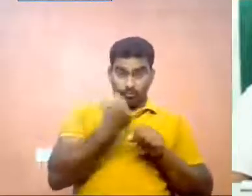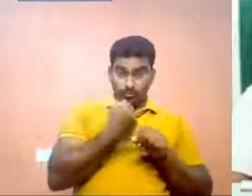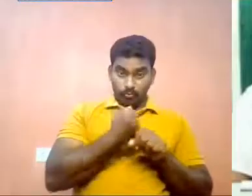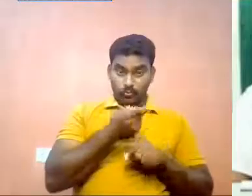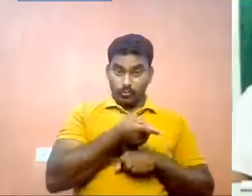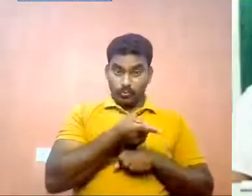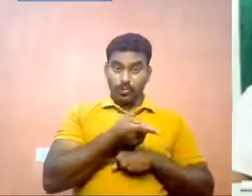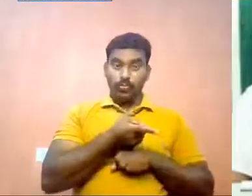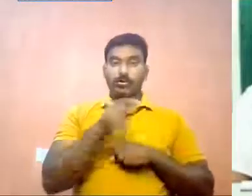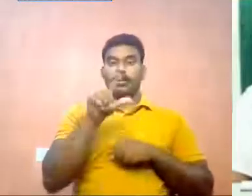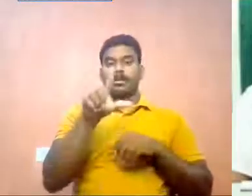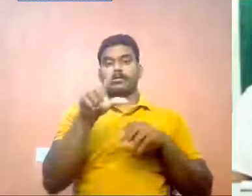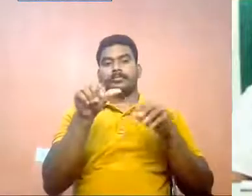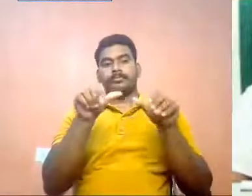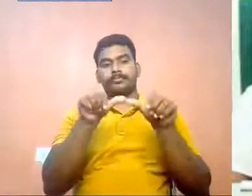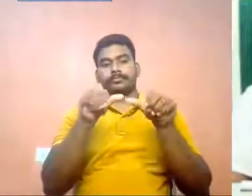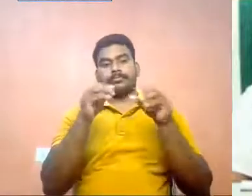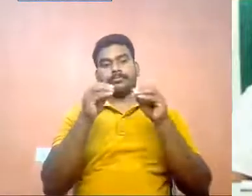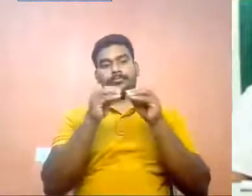ഫലപ്രദമായി ഇടപെടാൻ കഴിയും.